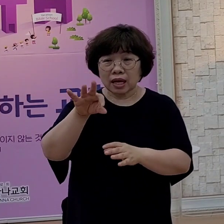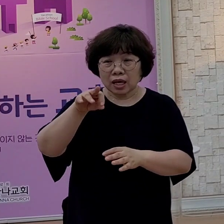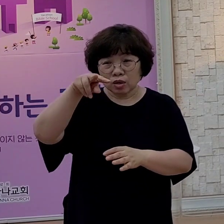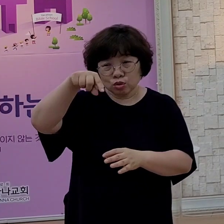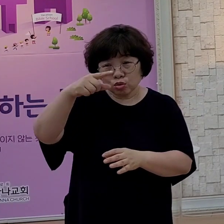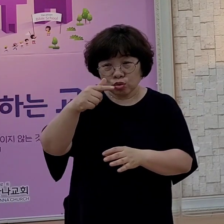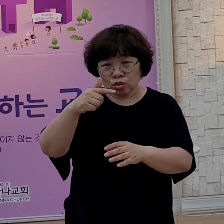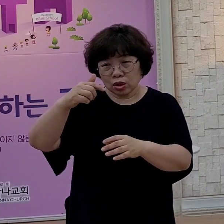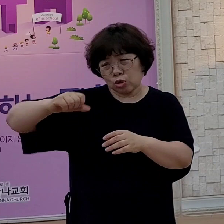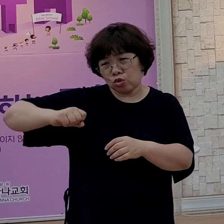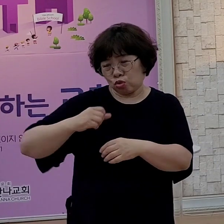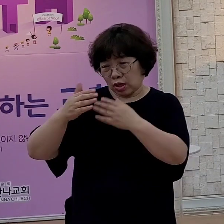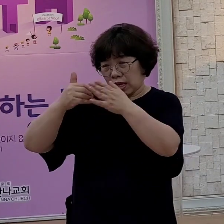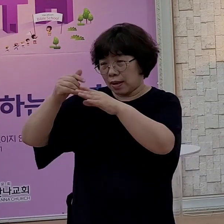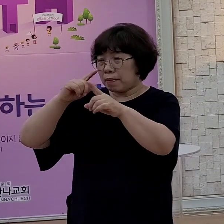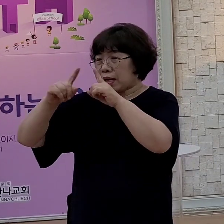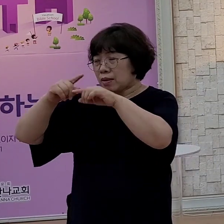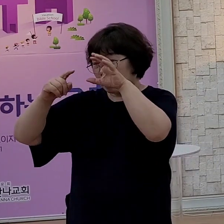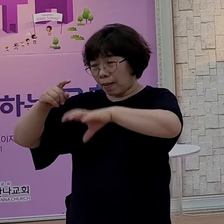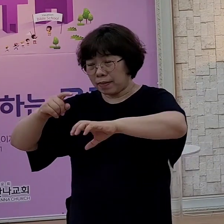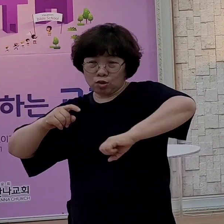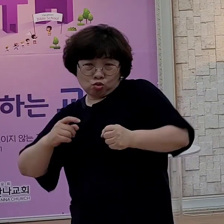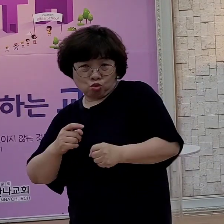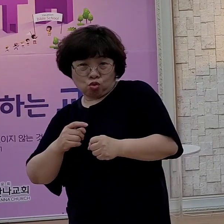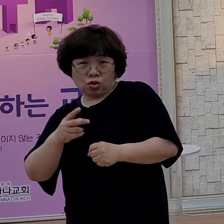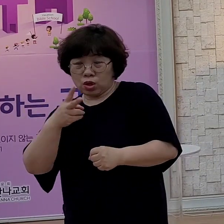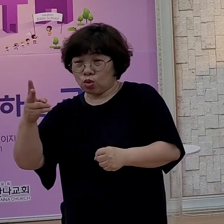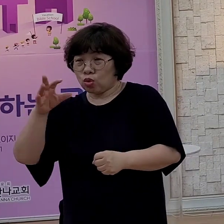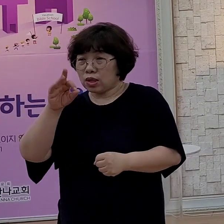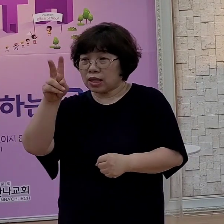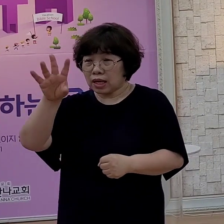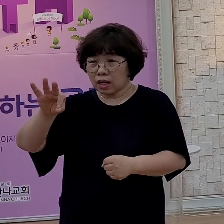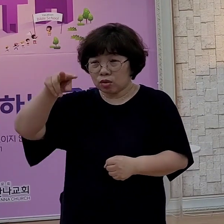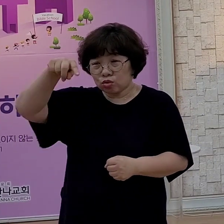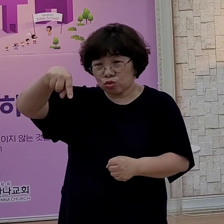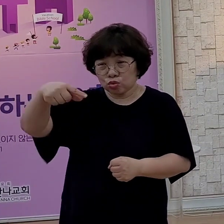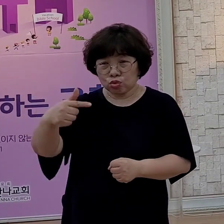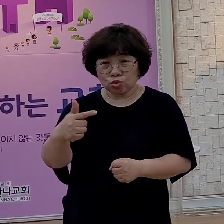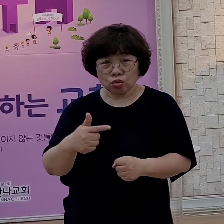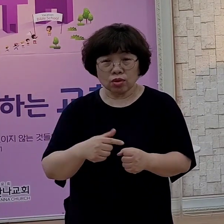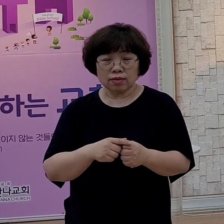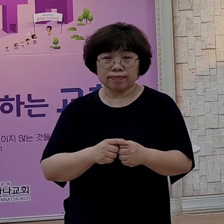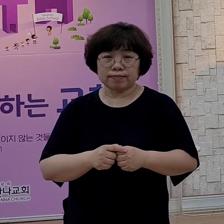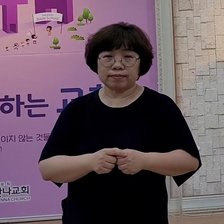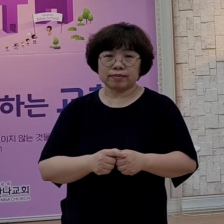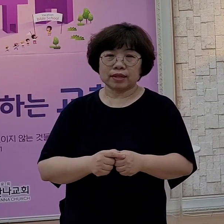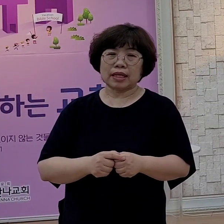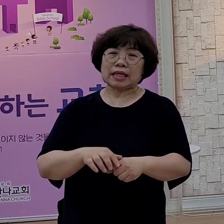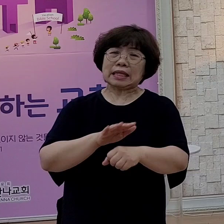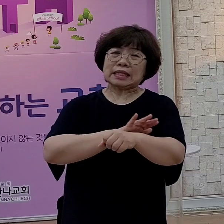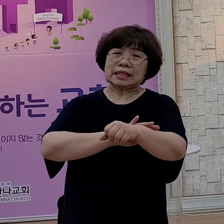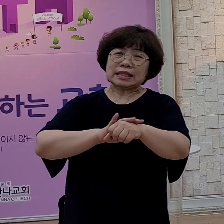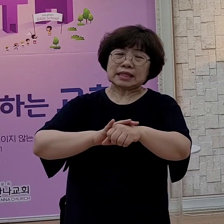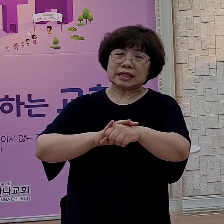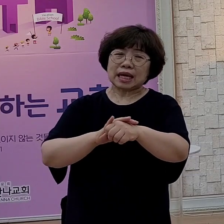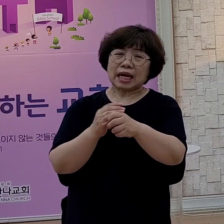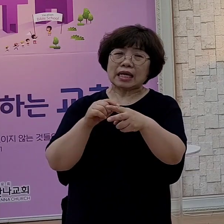지수를 하나님 앞에서 한번 점검해 보세요. 아까 양순이 뭐라 그랬어요? 잘 설득된다고